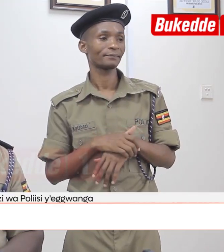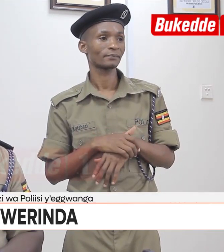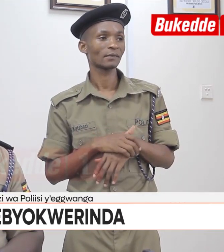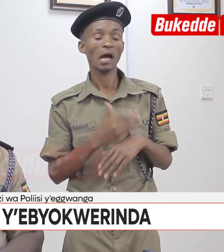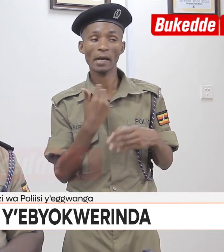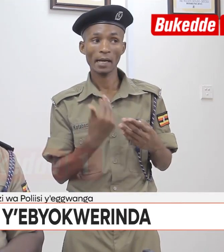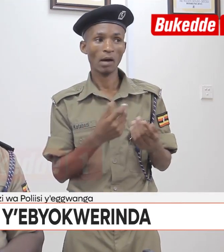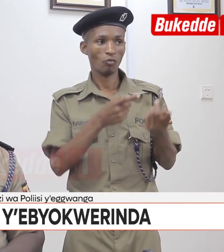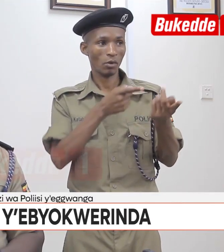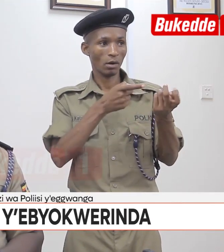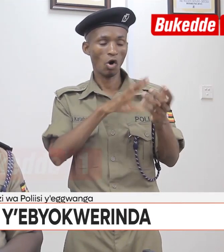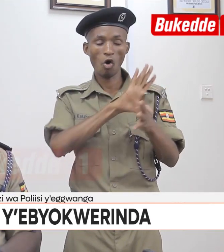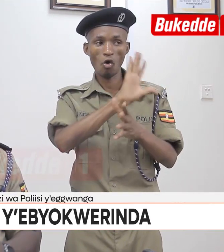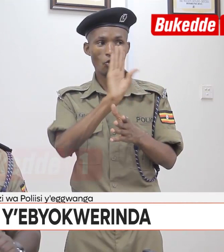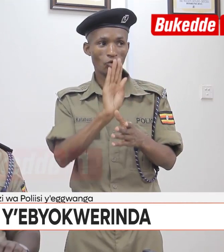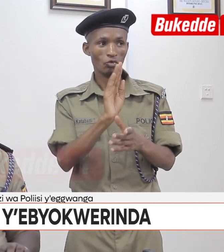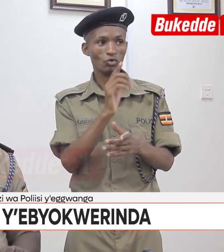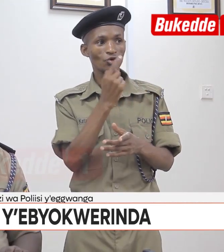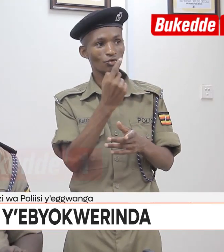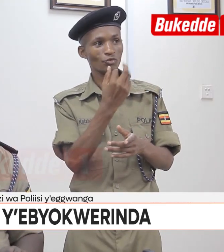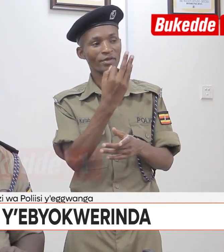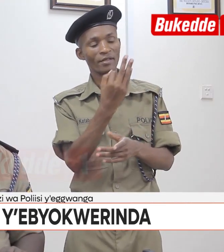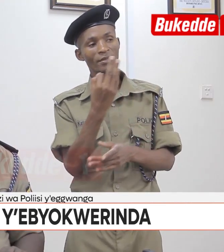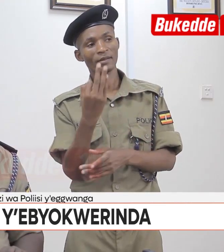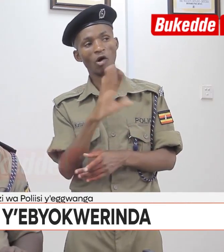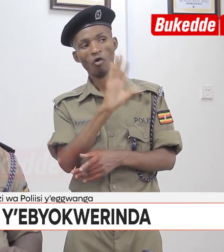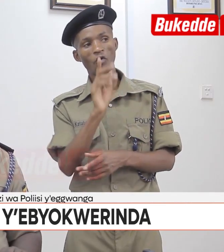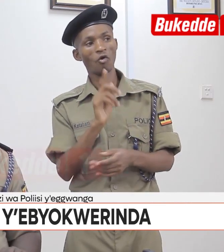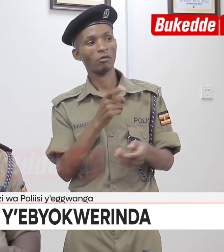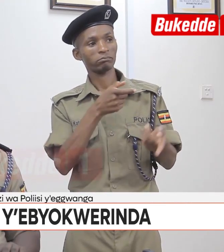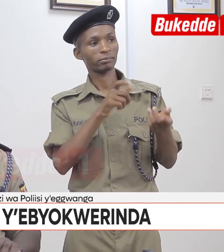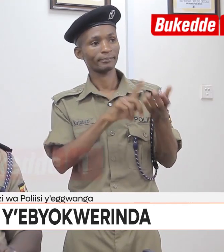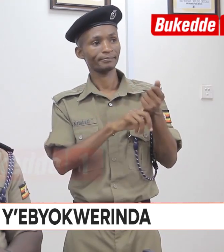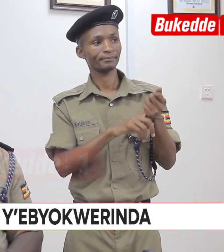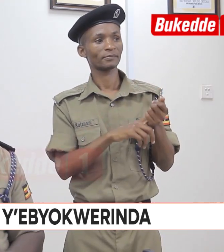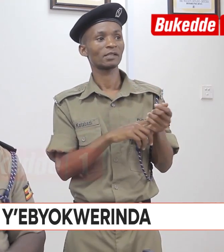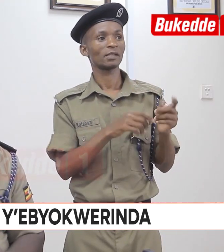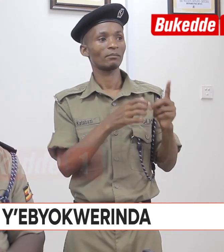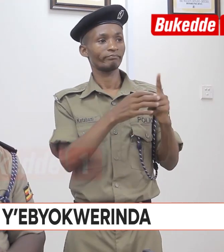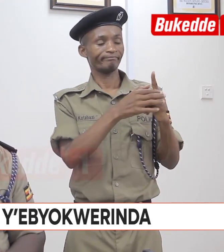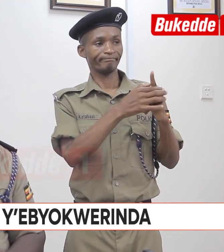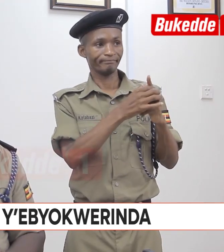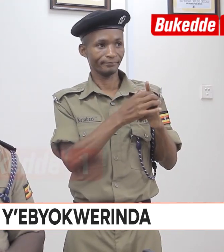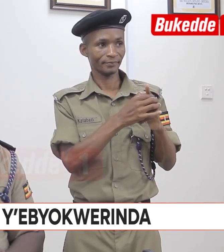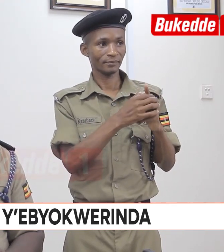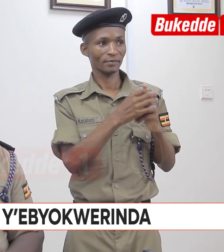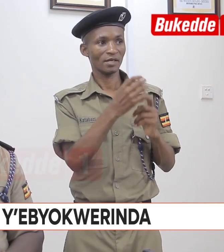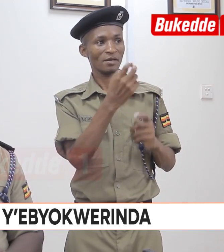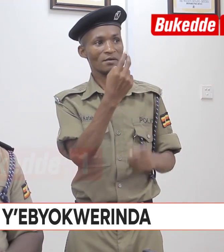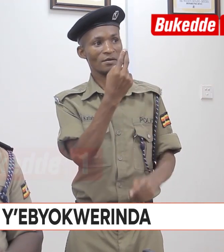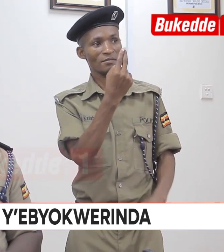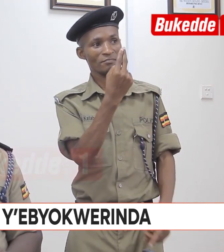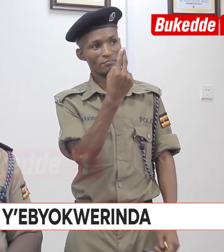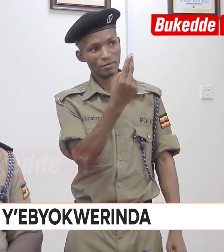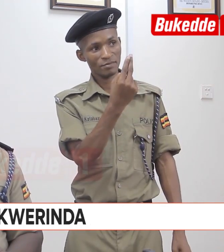kati ezaawamu ziri 133 n'amasasi 1268